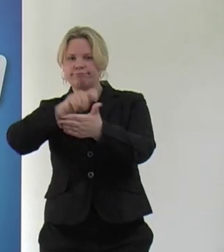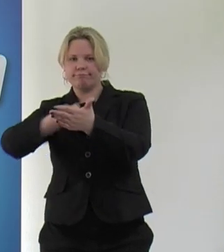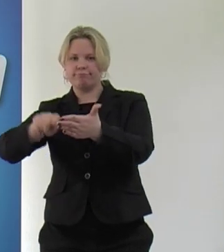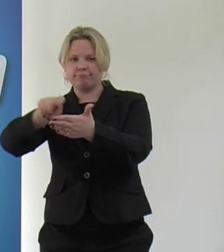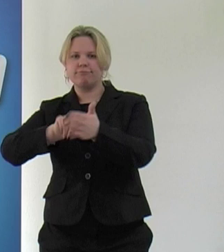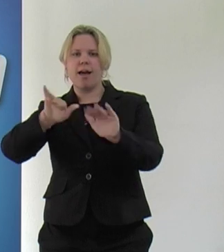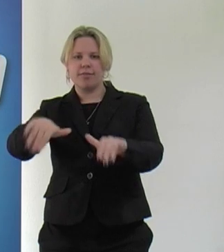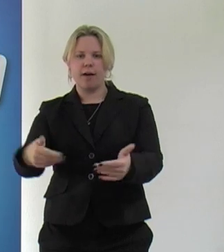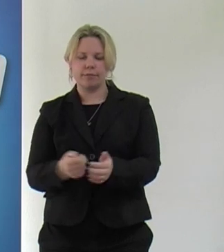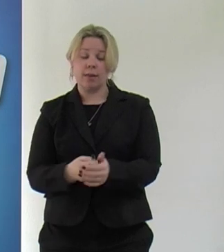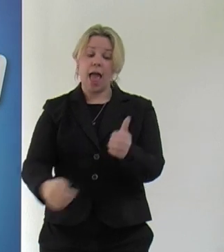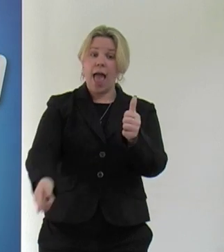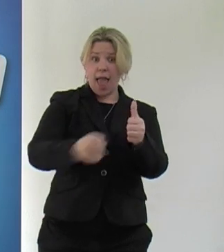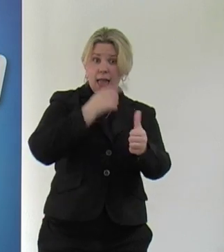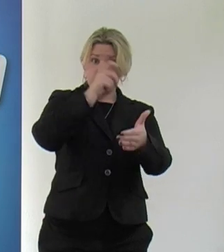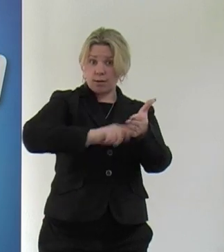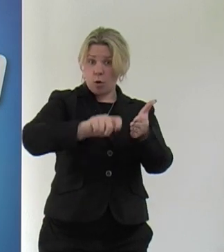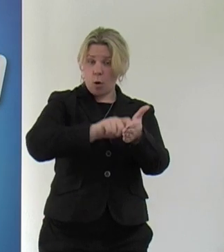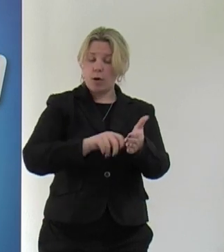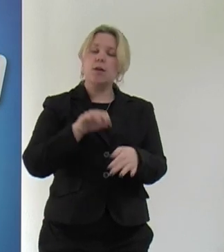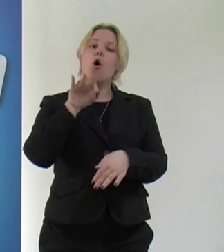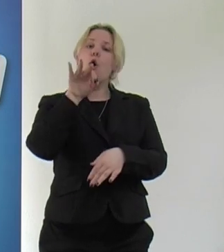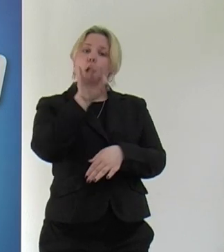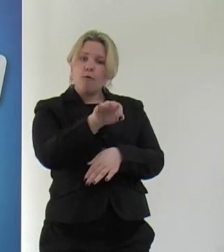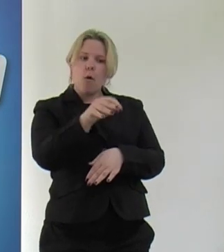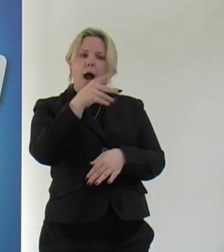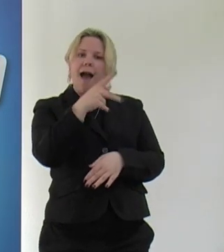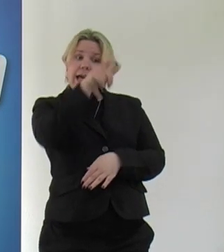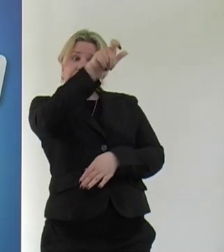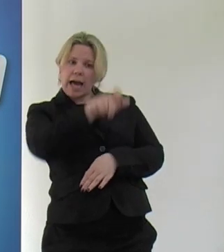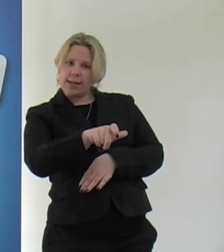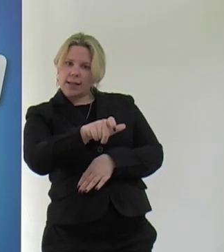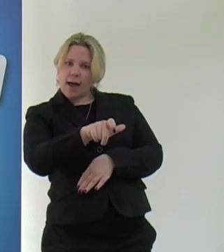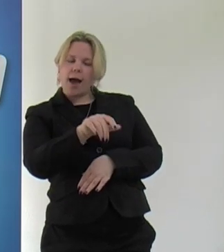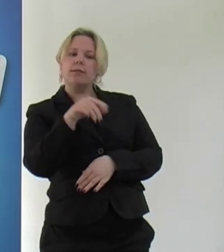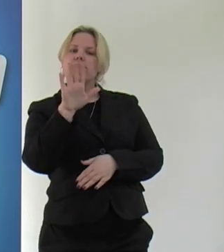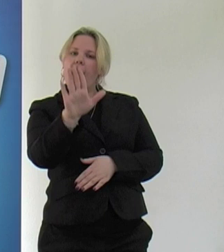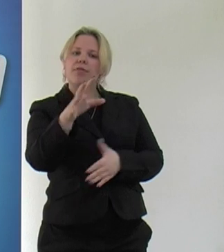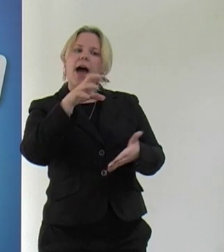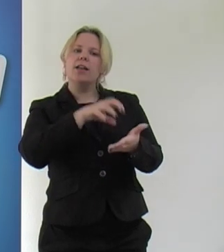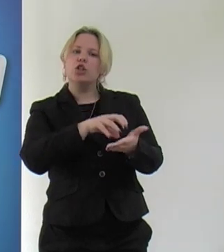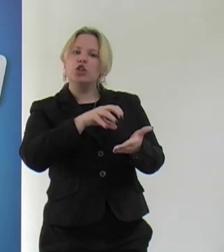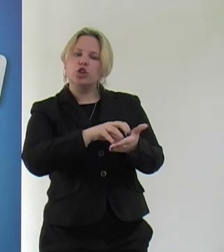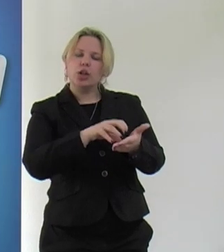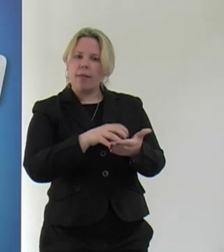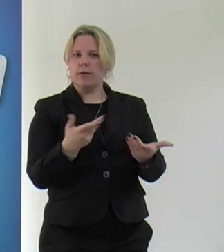Mit der ersten Stimme wählen sie eine Person aus der eigenen Stadt oder der näheren Umgebung.